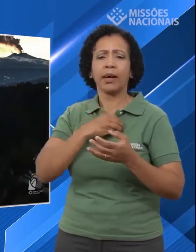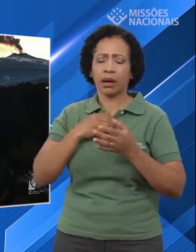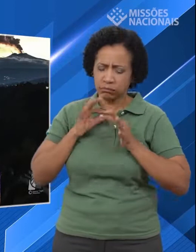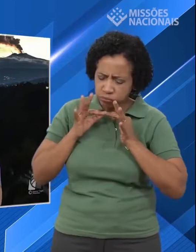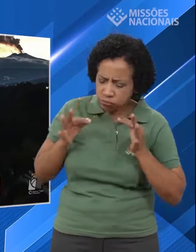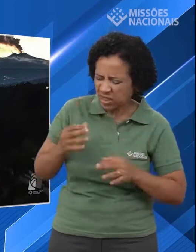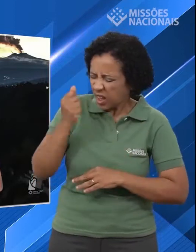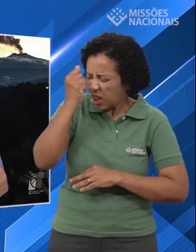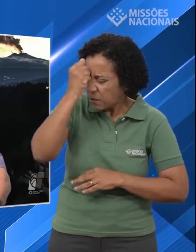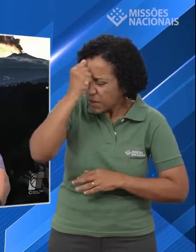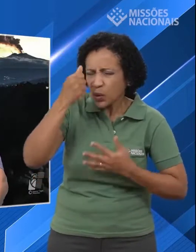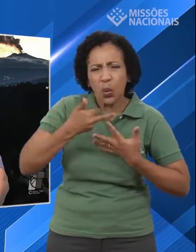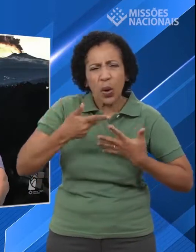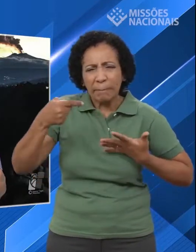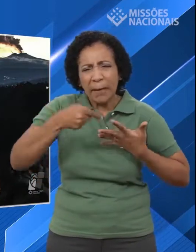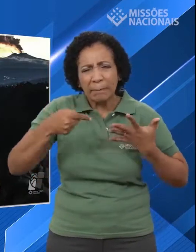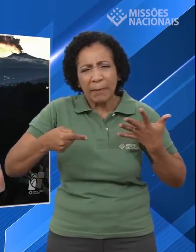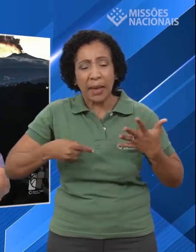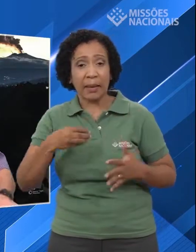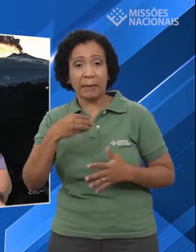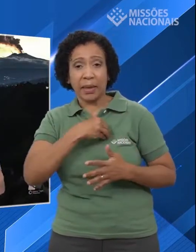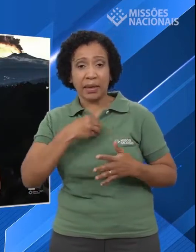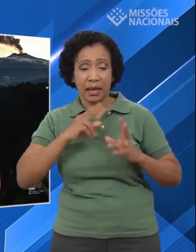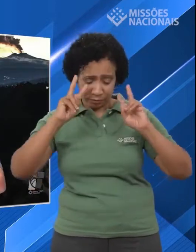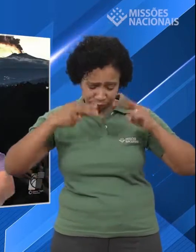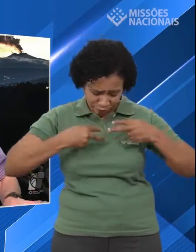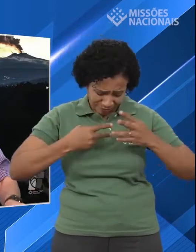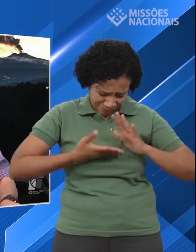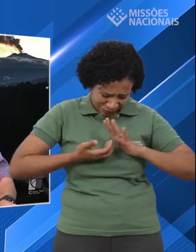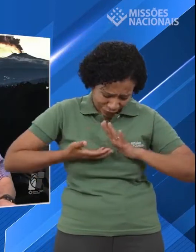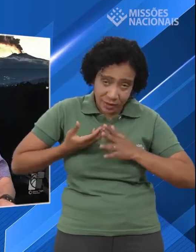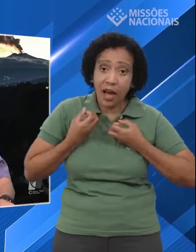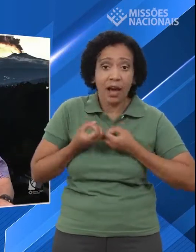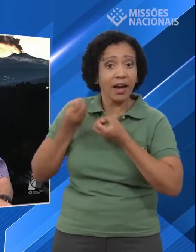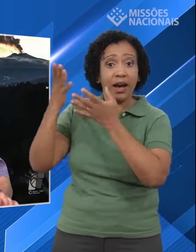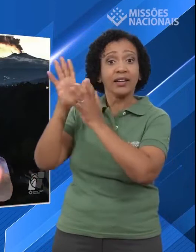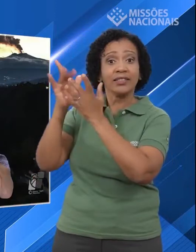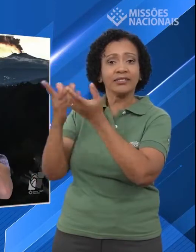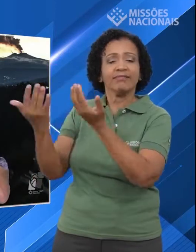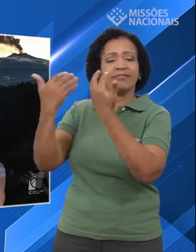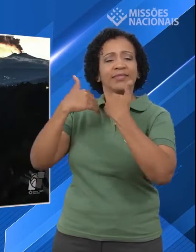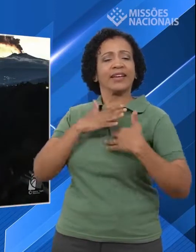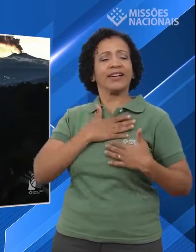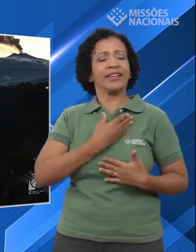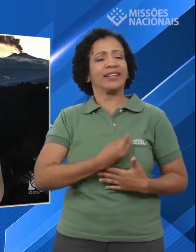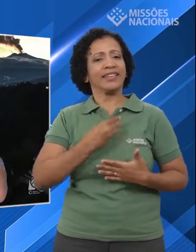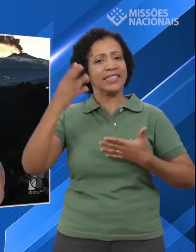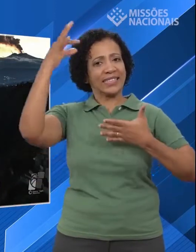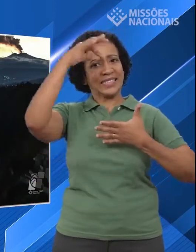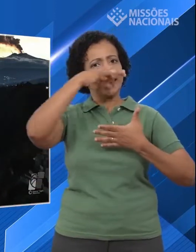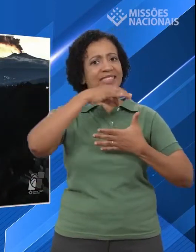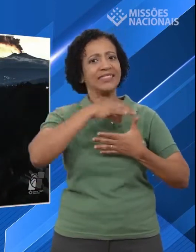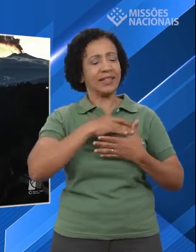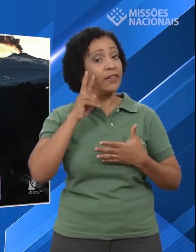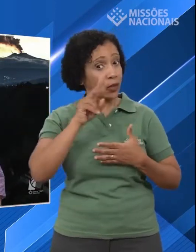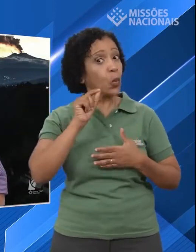permita que ele passa isso primeiro confesse se quebrante se arrependa de qualquer pecado em sua vida e peça